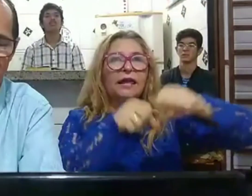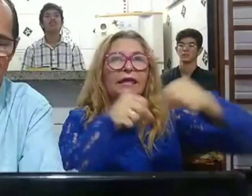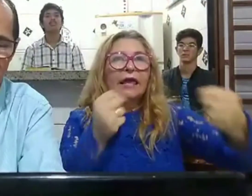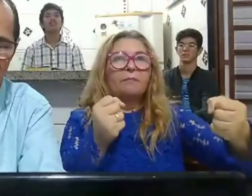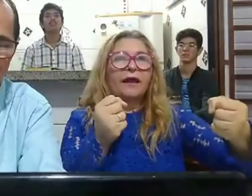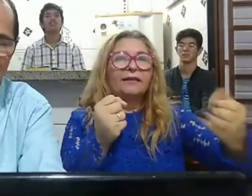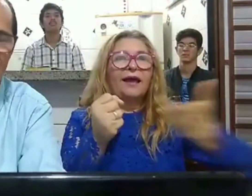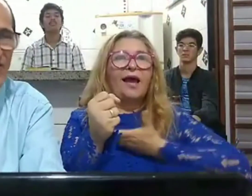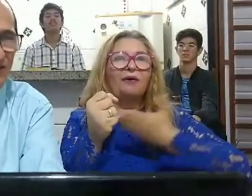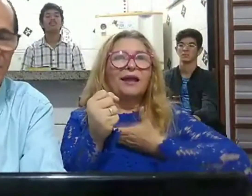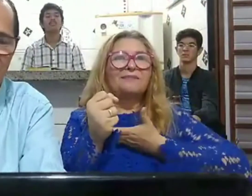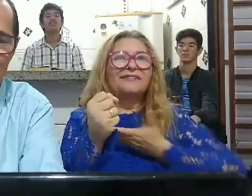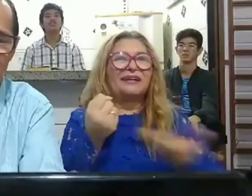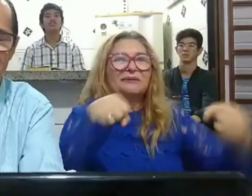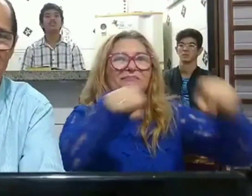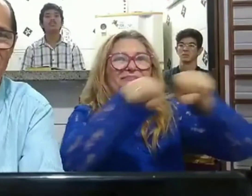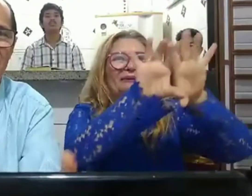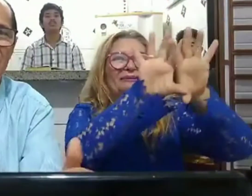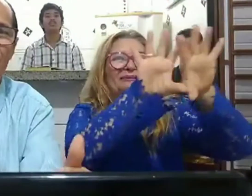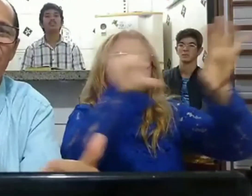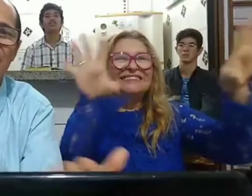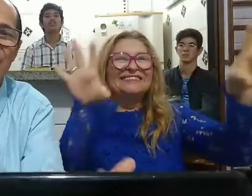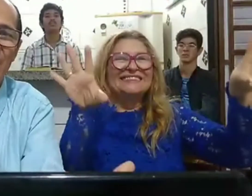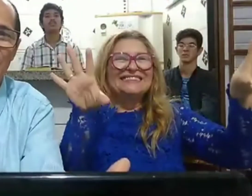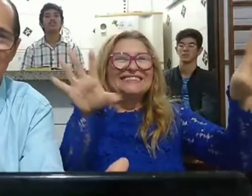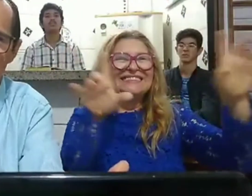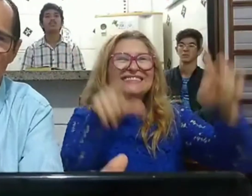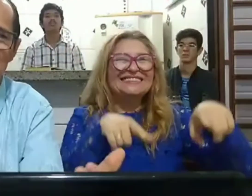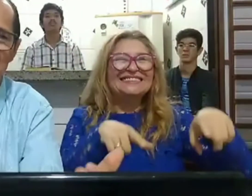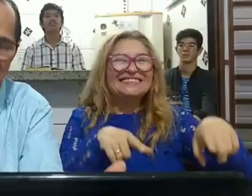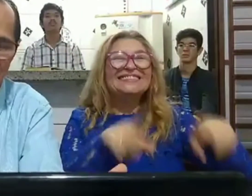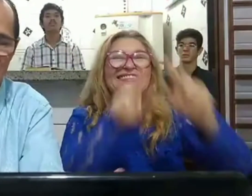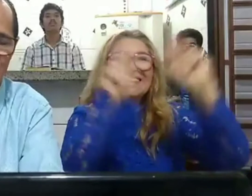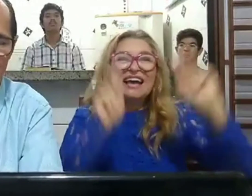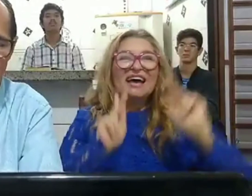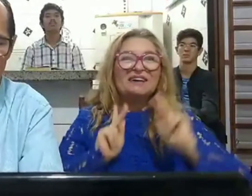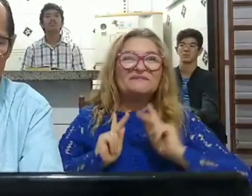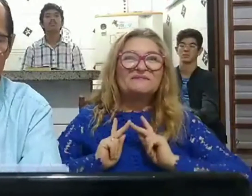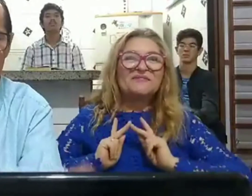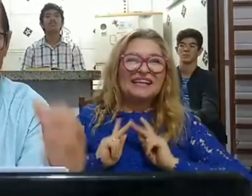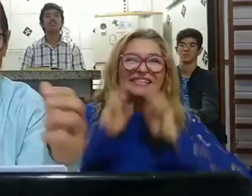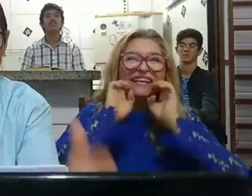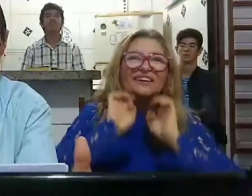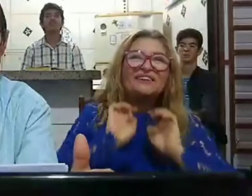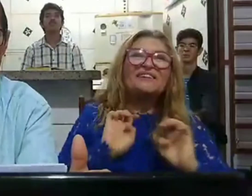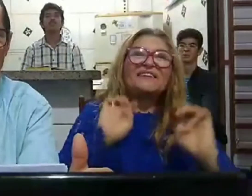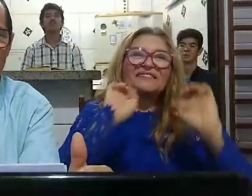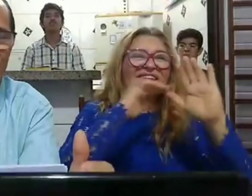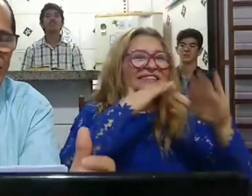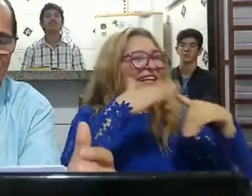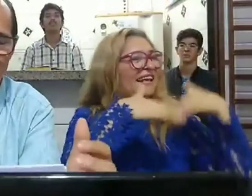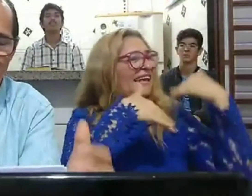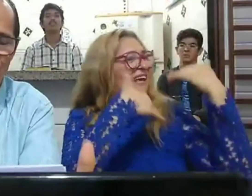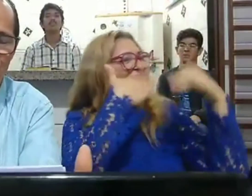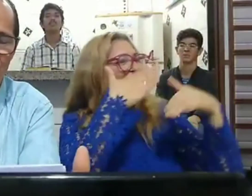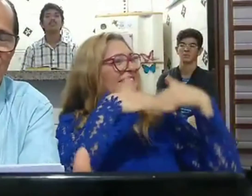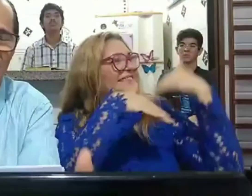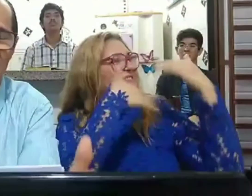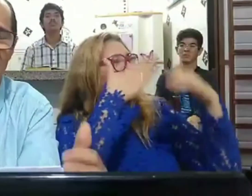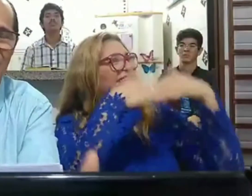com Deus. Jesus veio para isso. E o Evangelho é da paz exatamente por essa razão. Ele produz, quando a gente